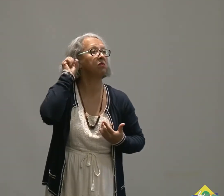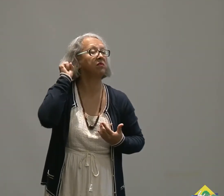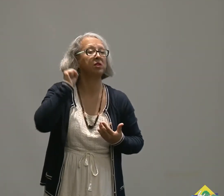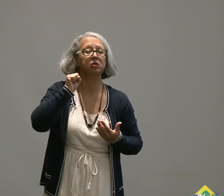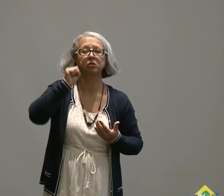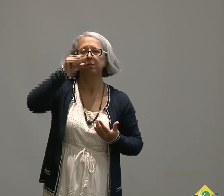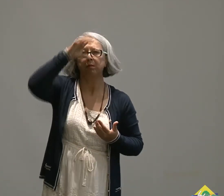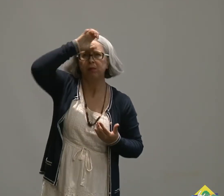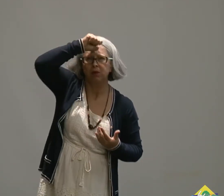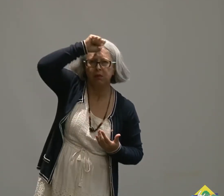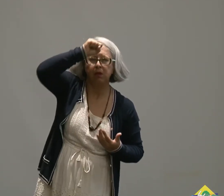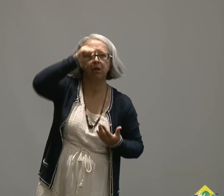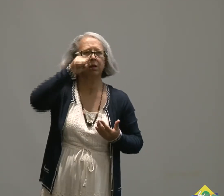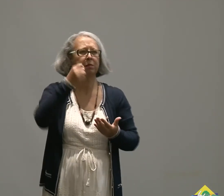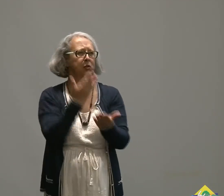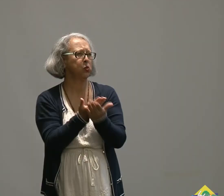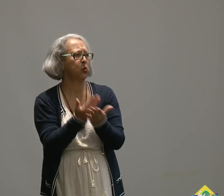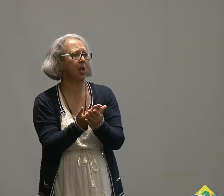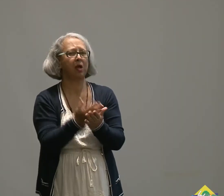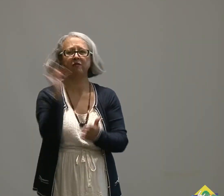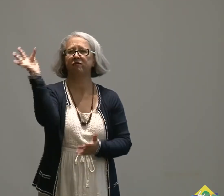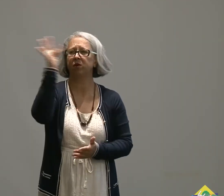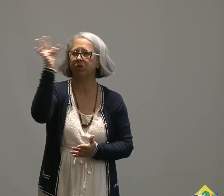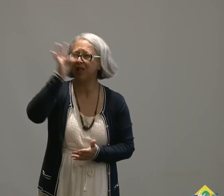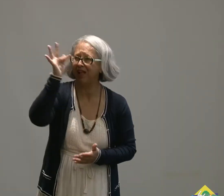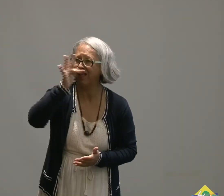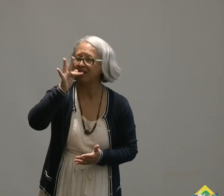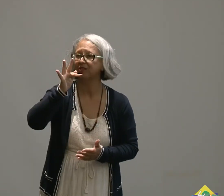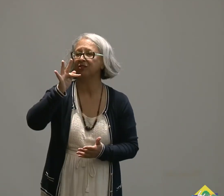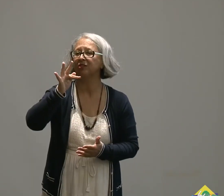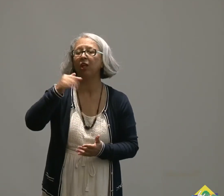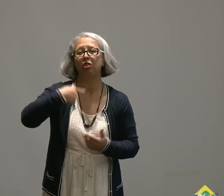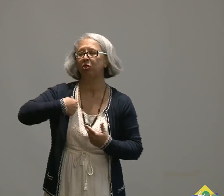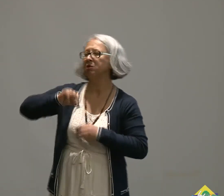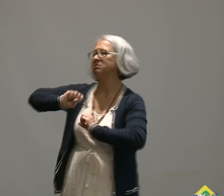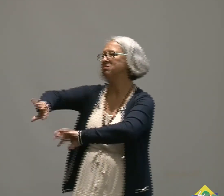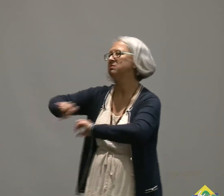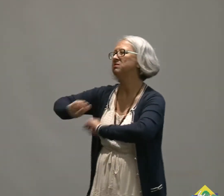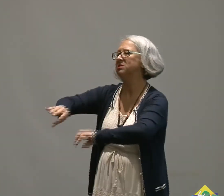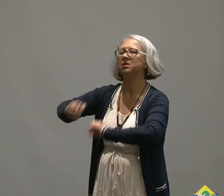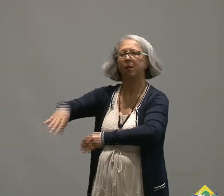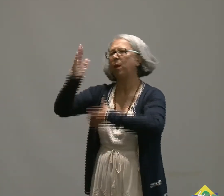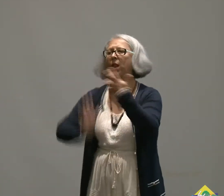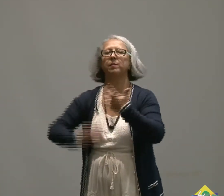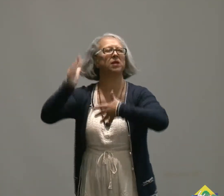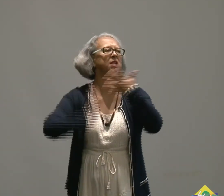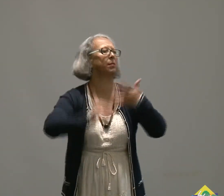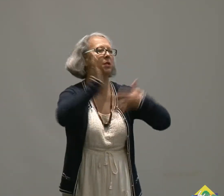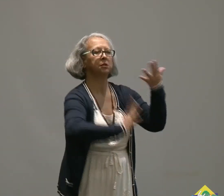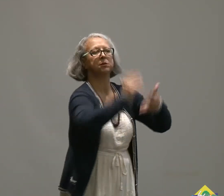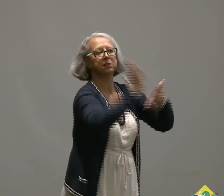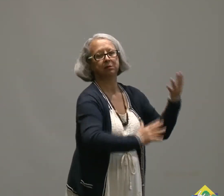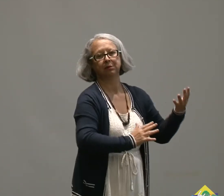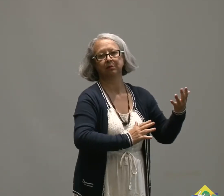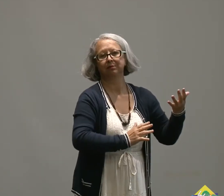eles para aprender a nossa língua, para estudar nas nossas faculdades. E nós estamos ensinando a Libras para esses